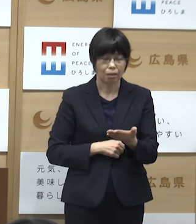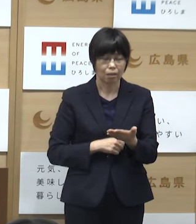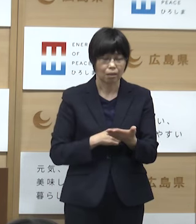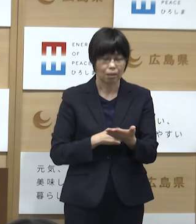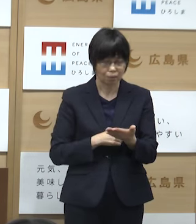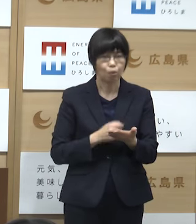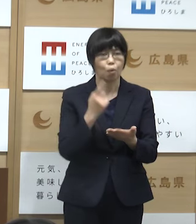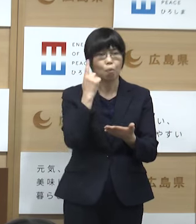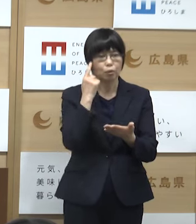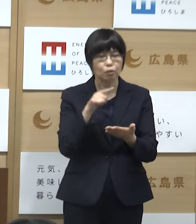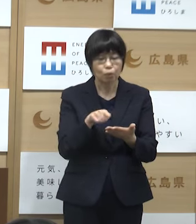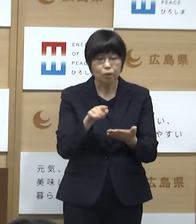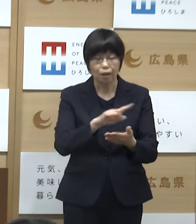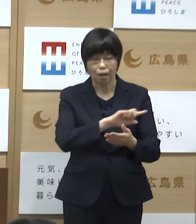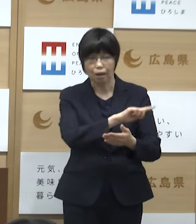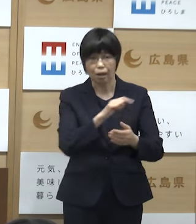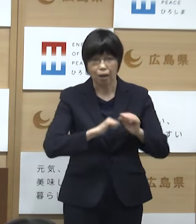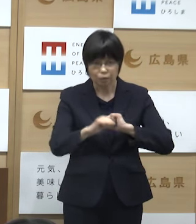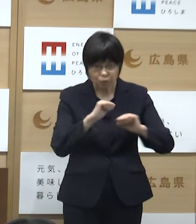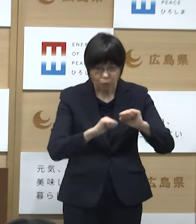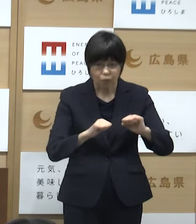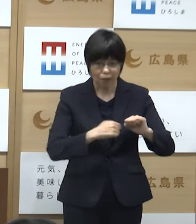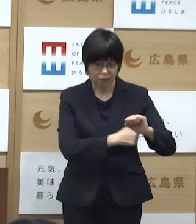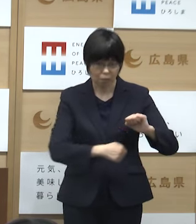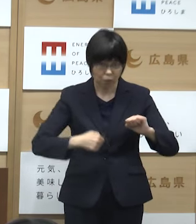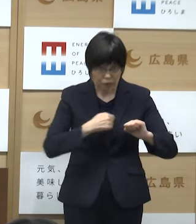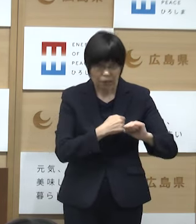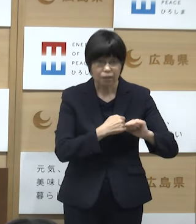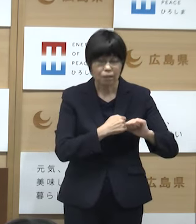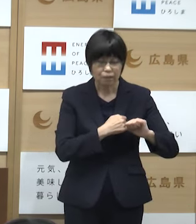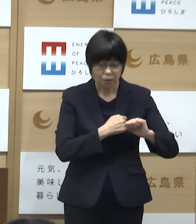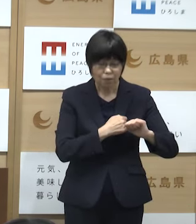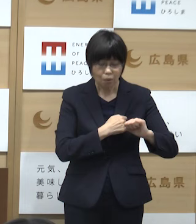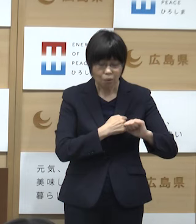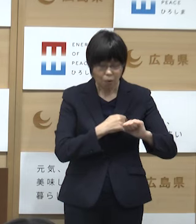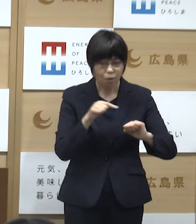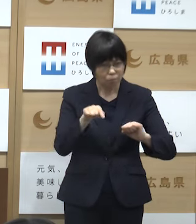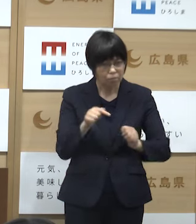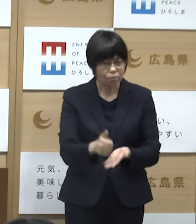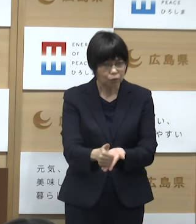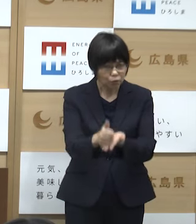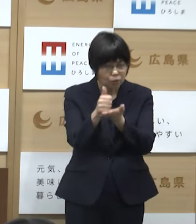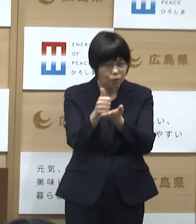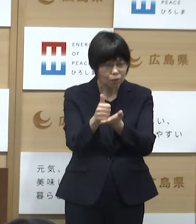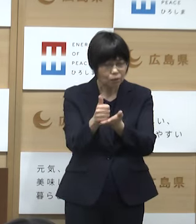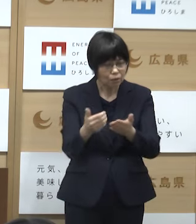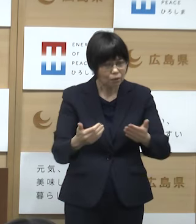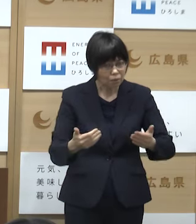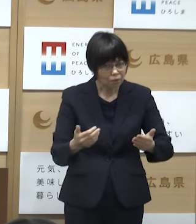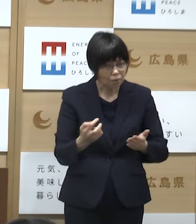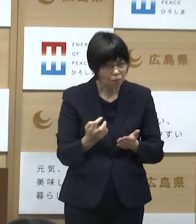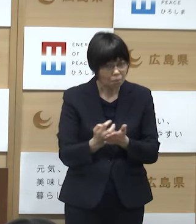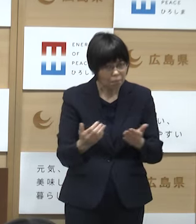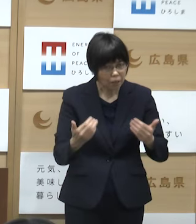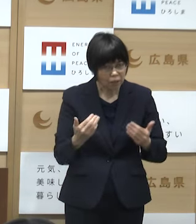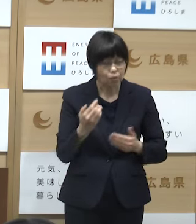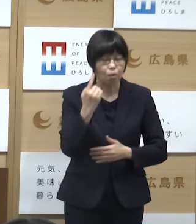思いますけれども、そういった活動だとか思いというのは、まあ、それはそれなりに尊重すべきものだというふうに受け止めているわけですけれ